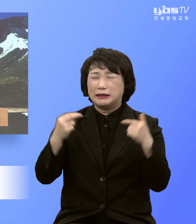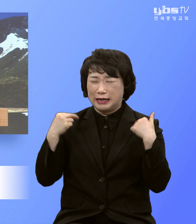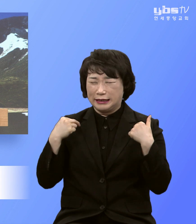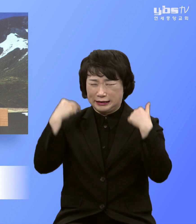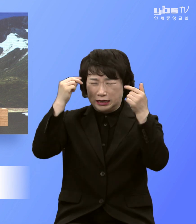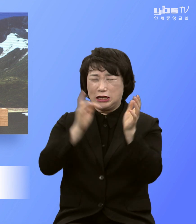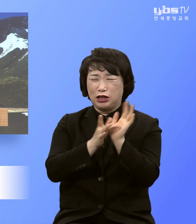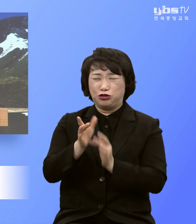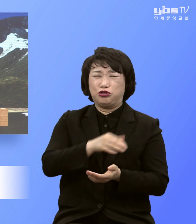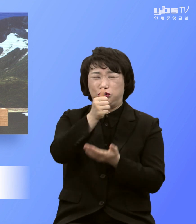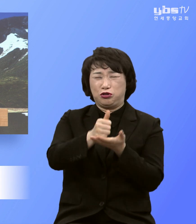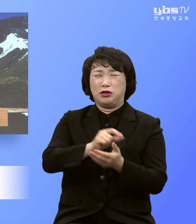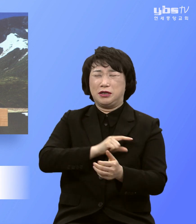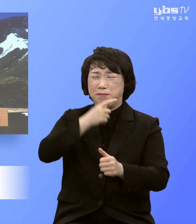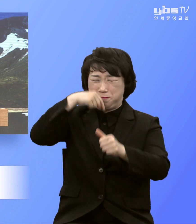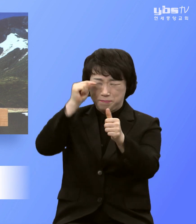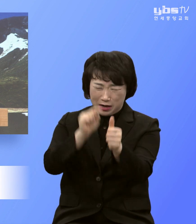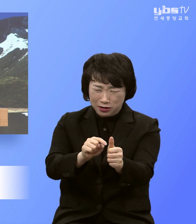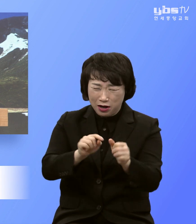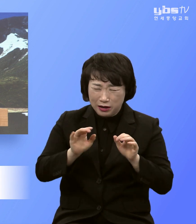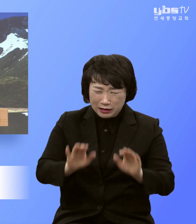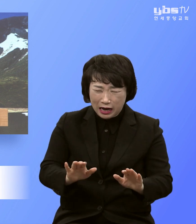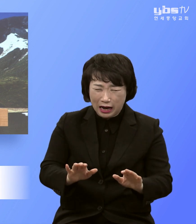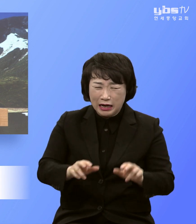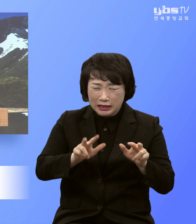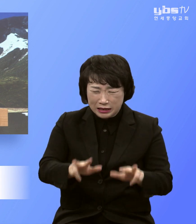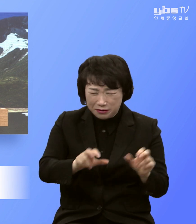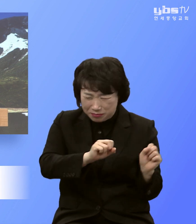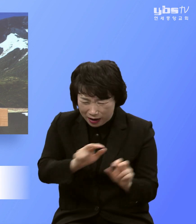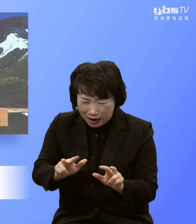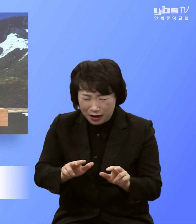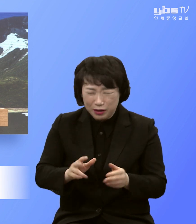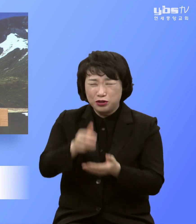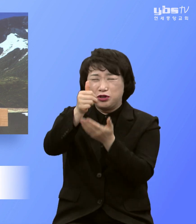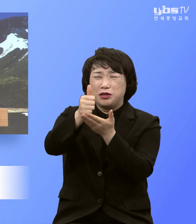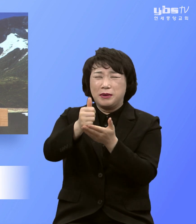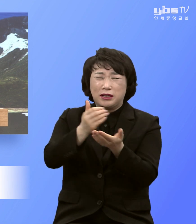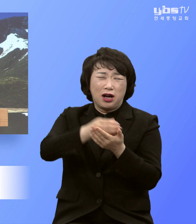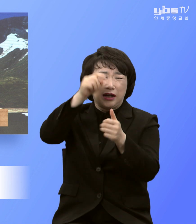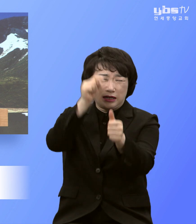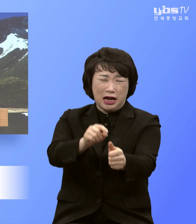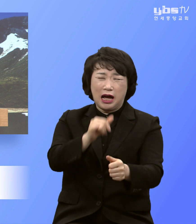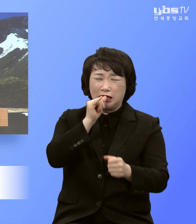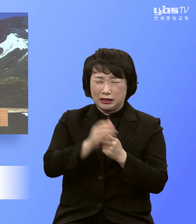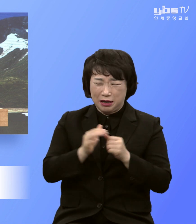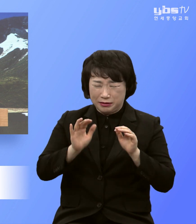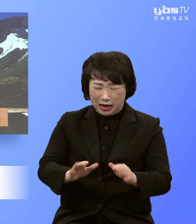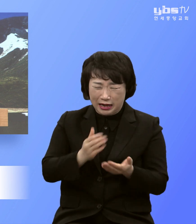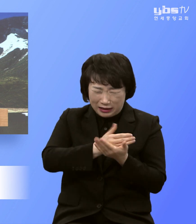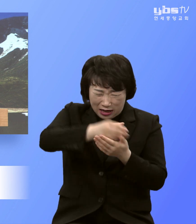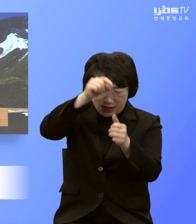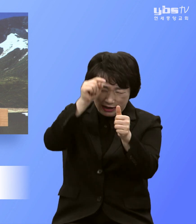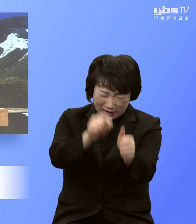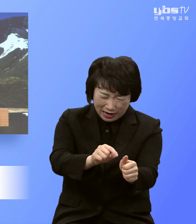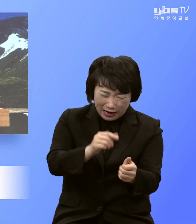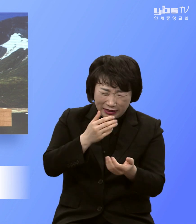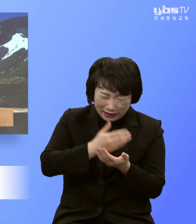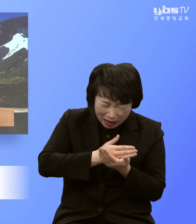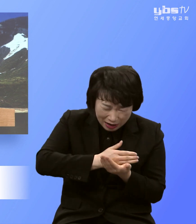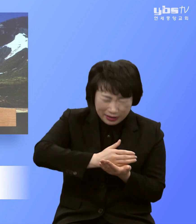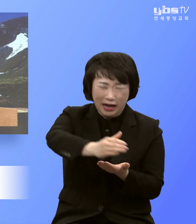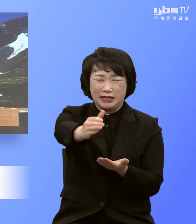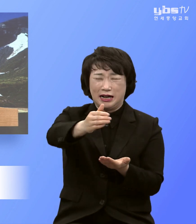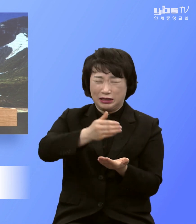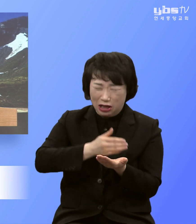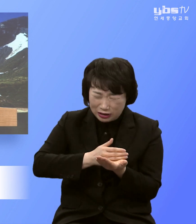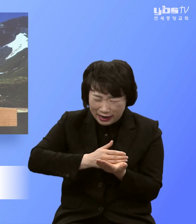나세렛 예수님의 이름 명령하노니 지금 즉시 죽음 나가라고 명령하노니 떠나가라